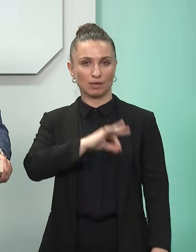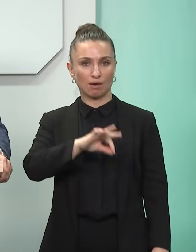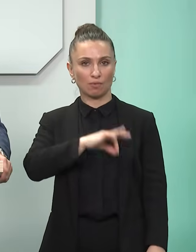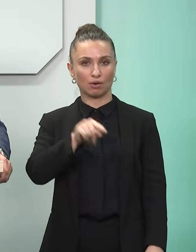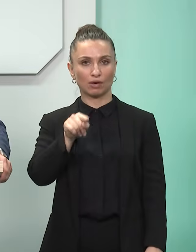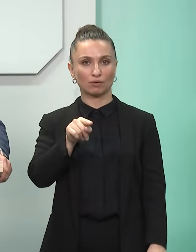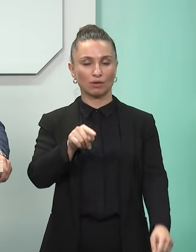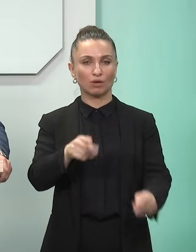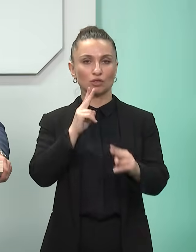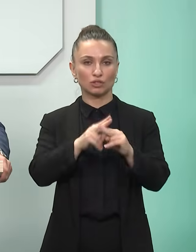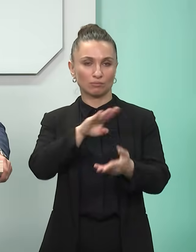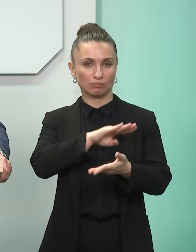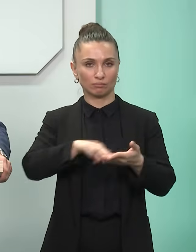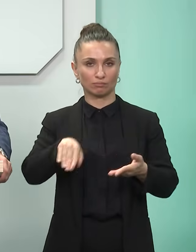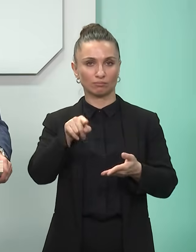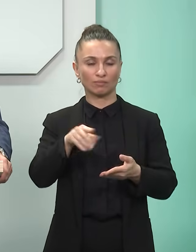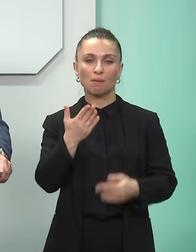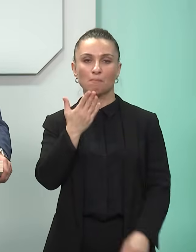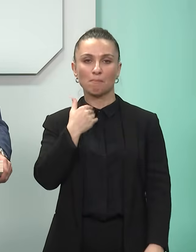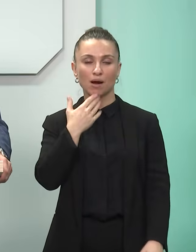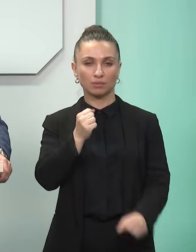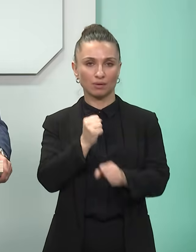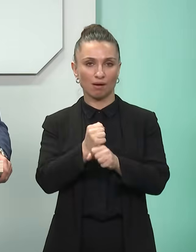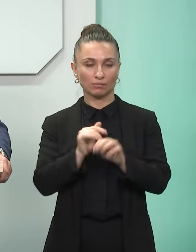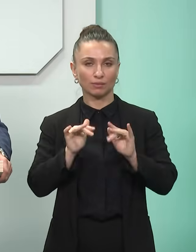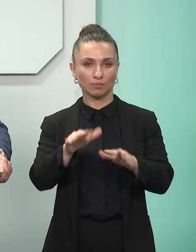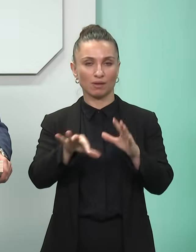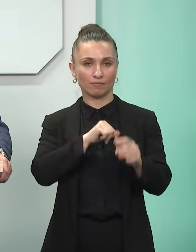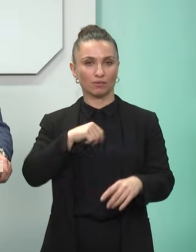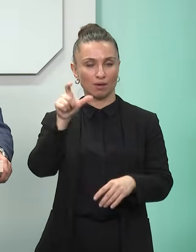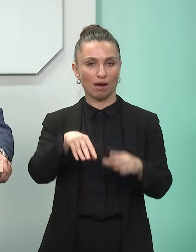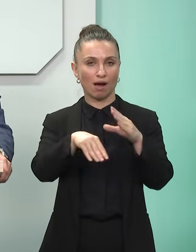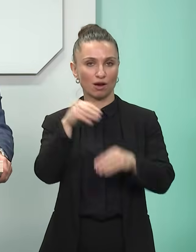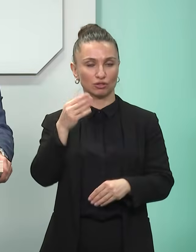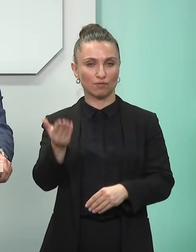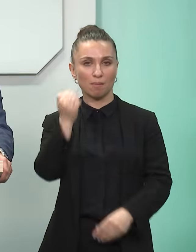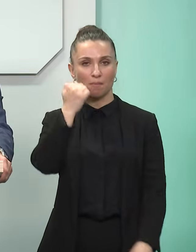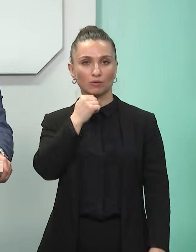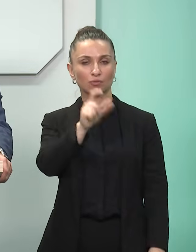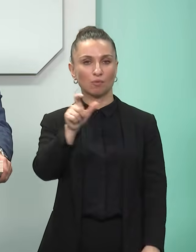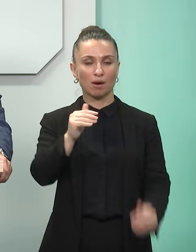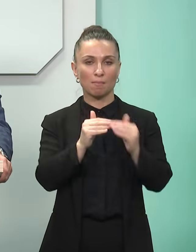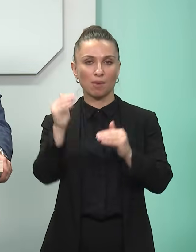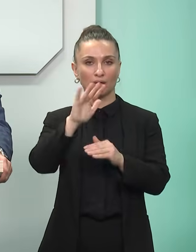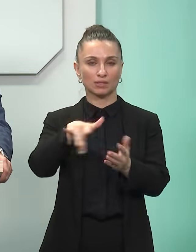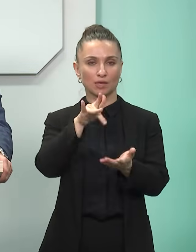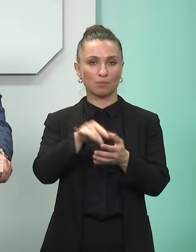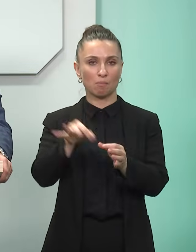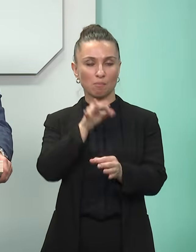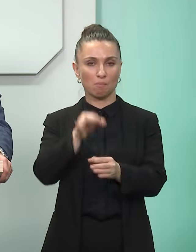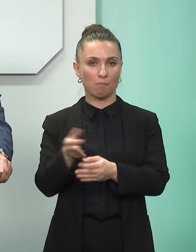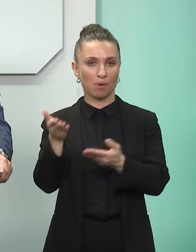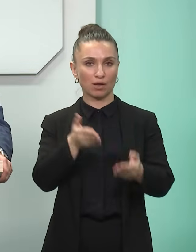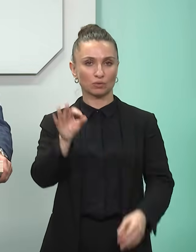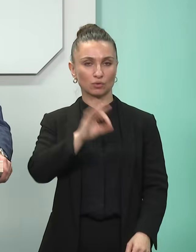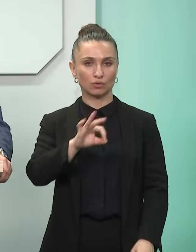გამოყენებით შეუფერხებლად მარტივად გააკეთეს არჩევანი. მადლობას ვუხდი მათ მაღალი სამოქალაქო